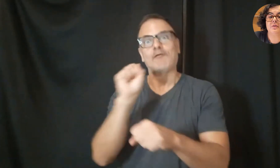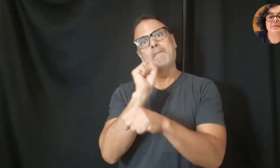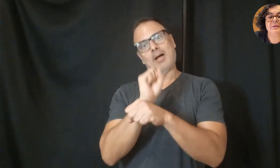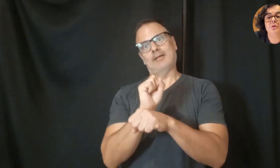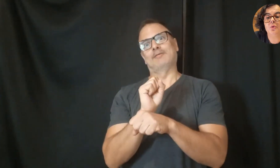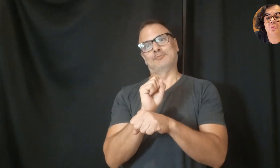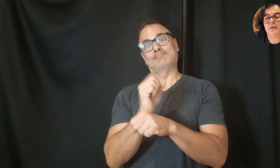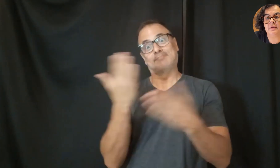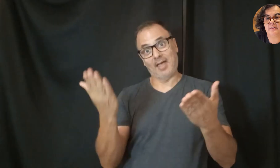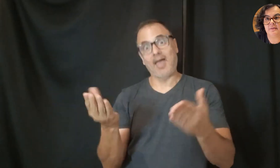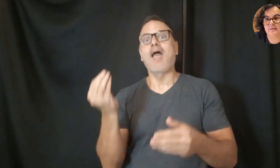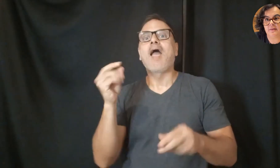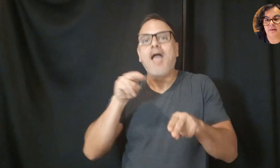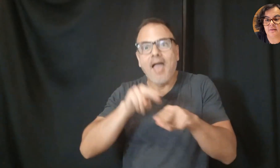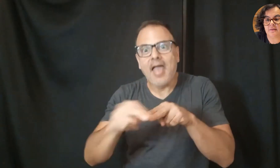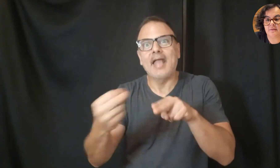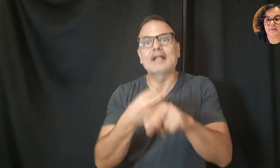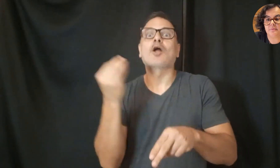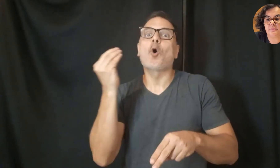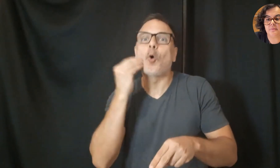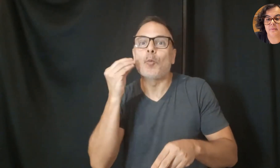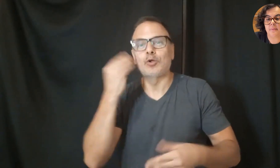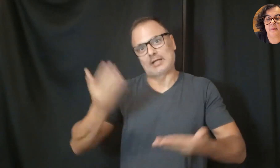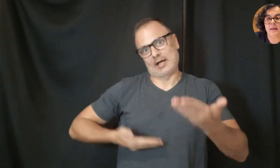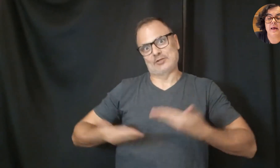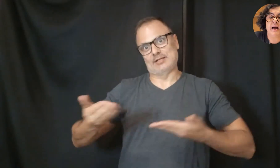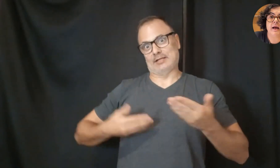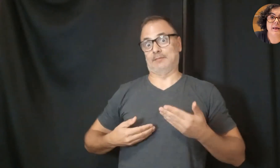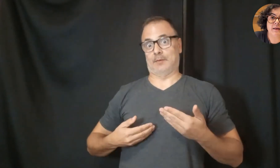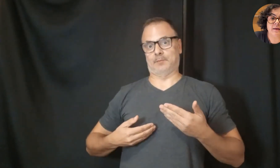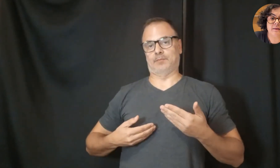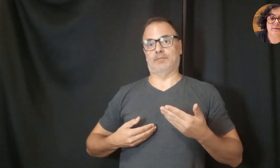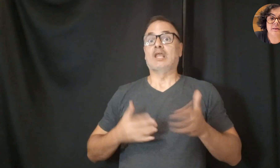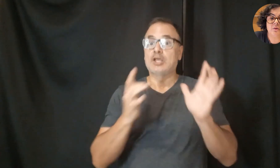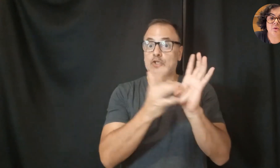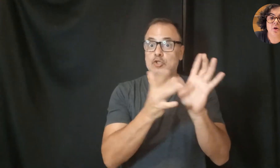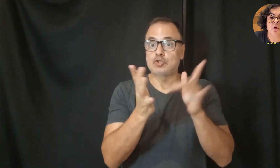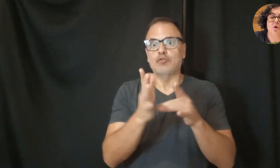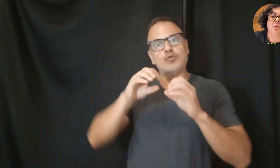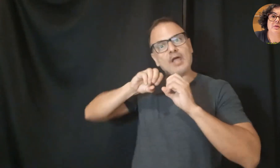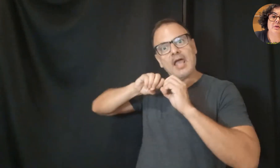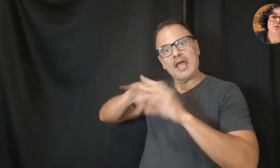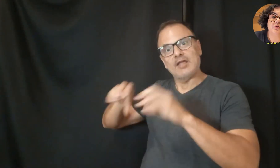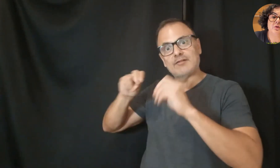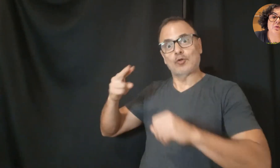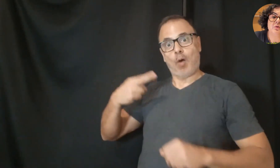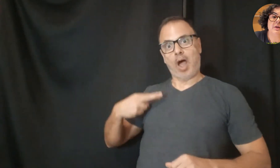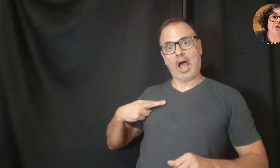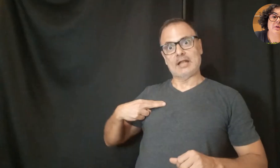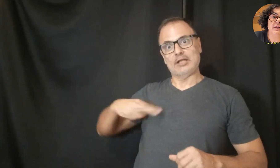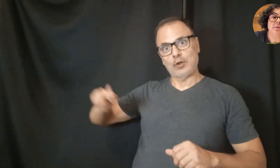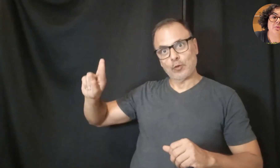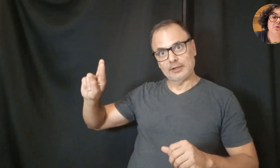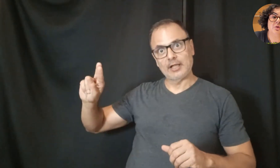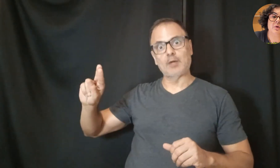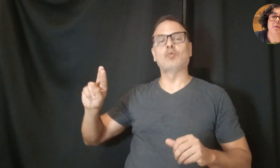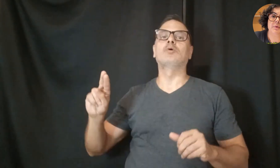nossas inúmeras existências. A reencarnação, como ensinou Jesus a Nicodemos no